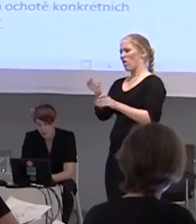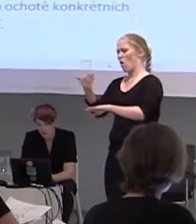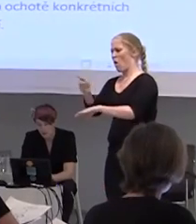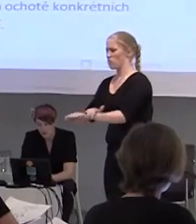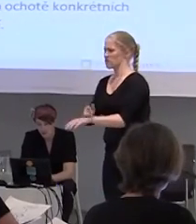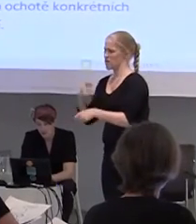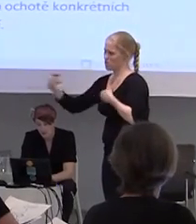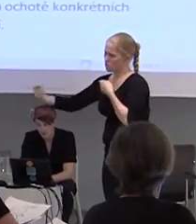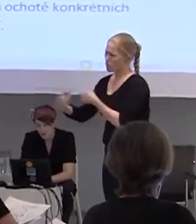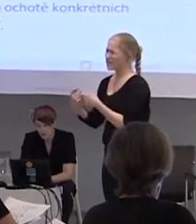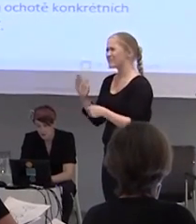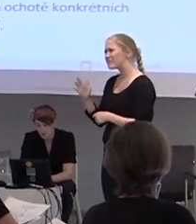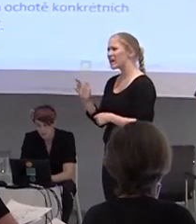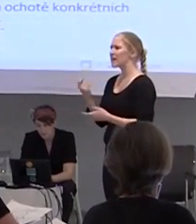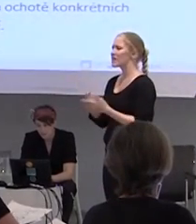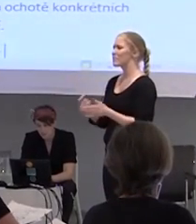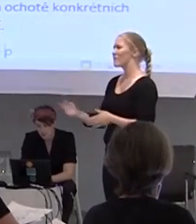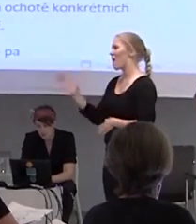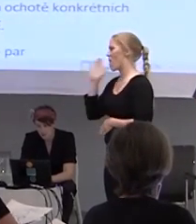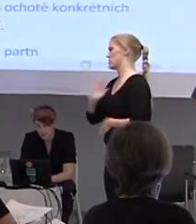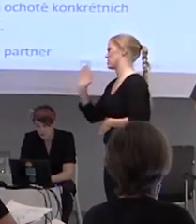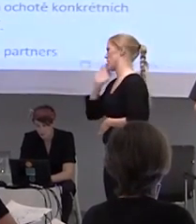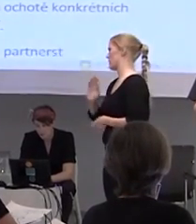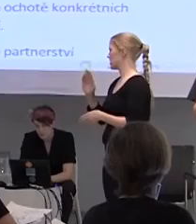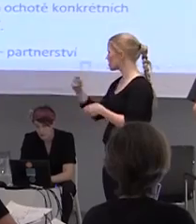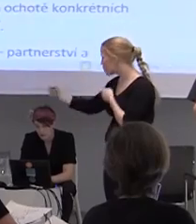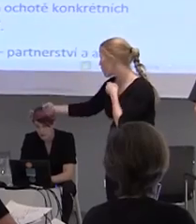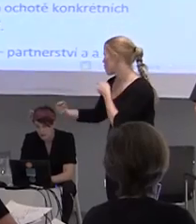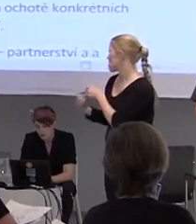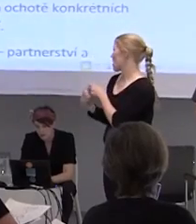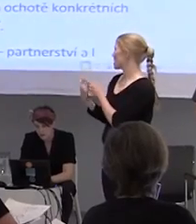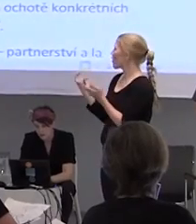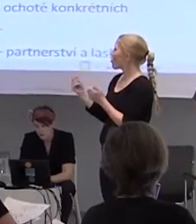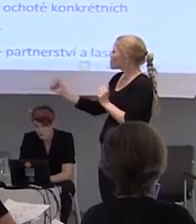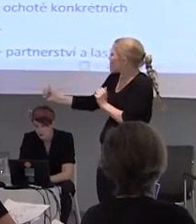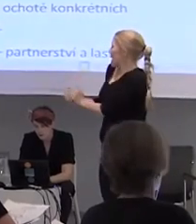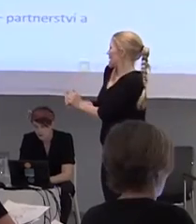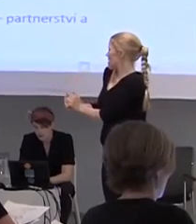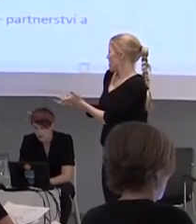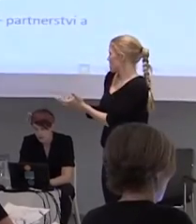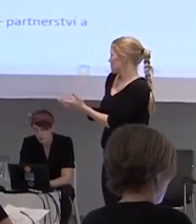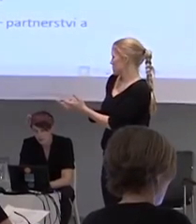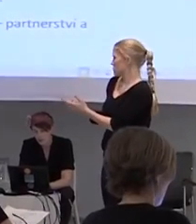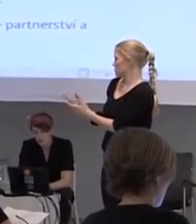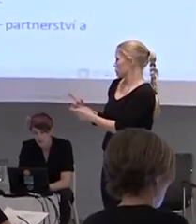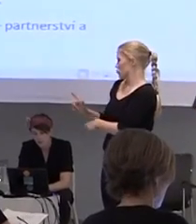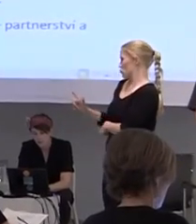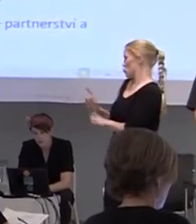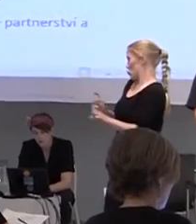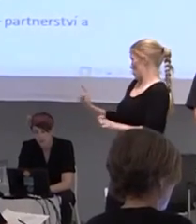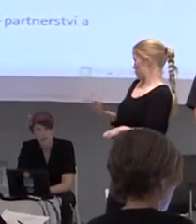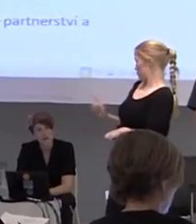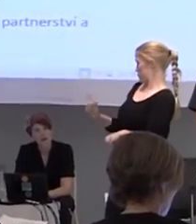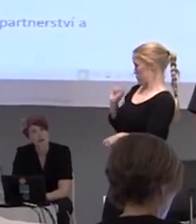laskavou spoluprací a jakýmsi partnerstvím s rodiči, protože to jsou ti, s kterými bychom měli najít ten společný cíl, kam ty děti